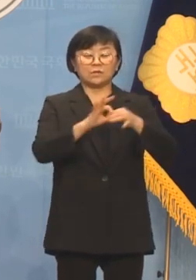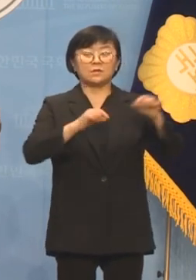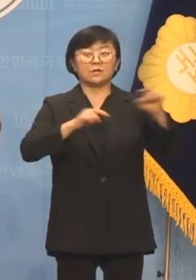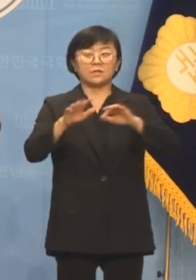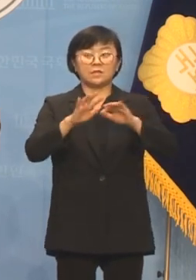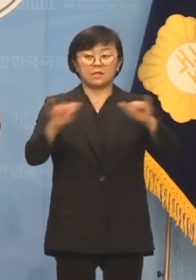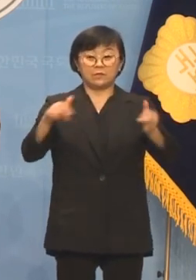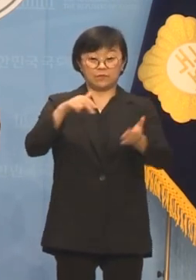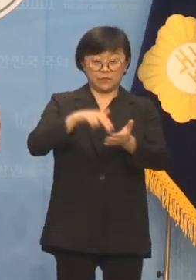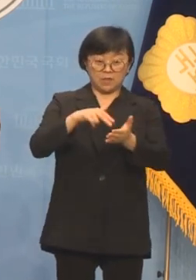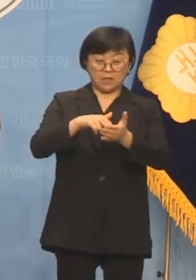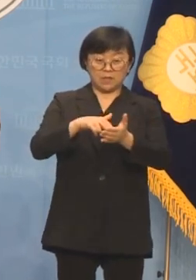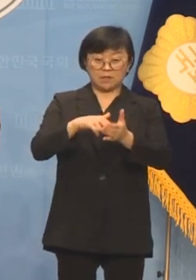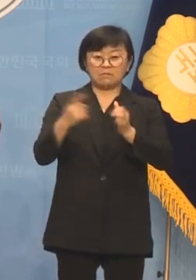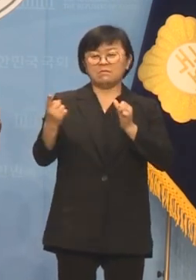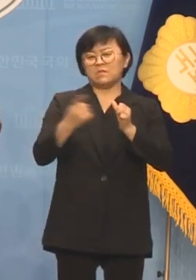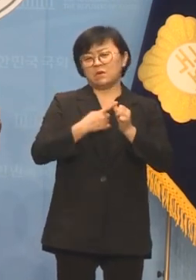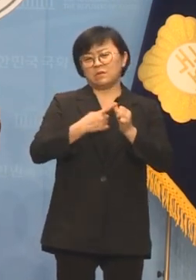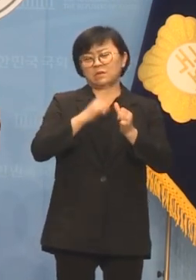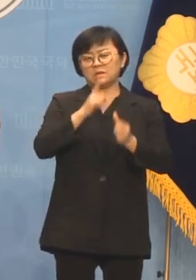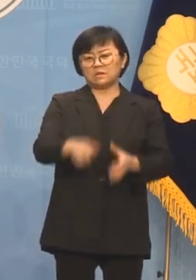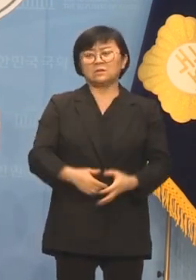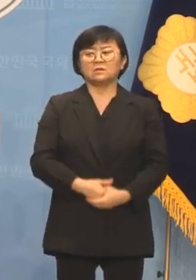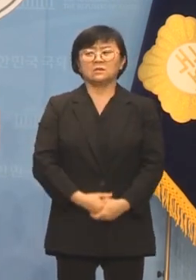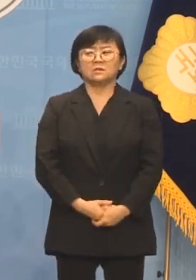정치인으로서 모멸감을 느낍니다.